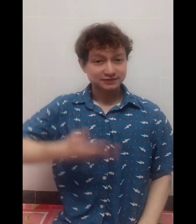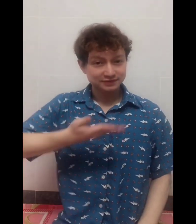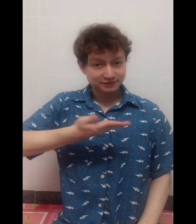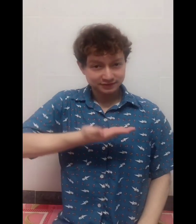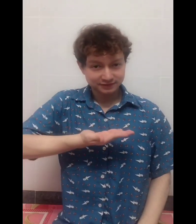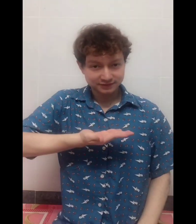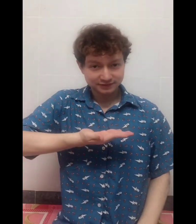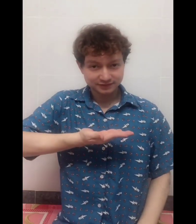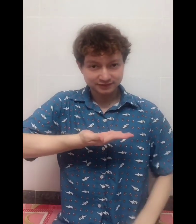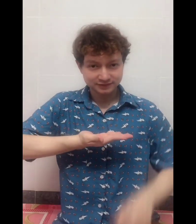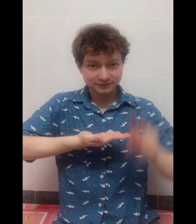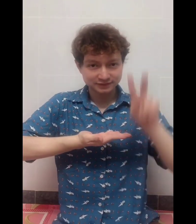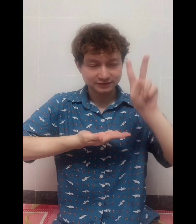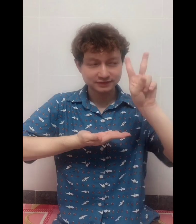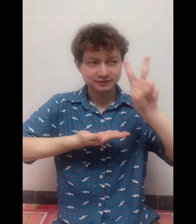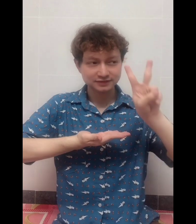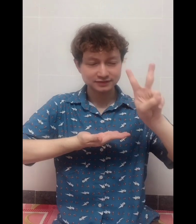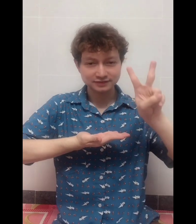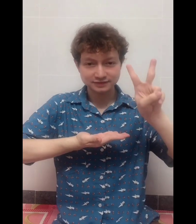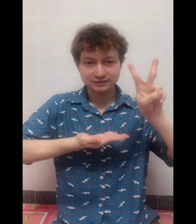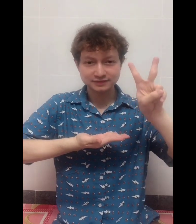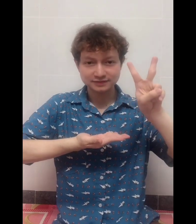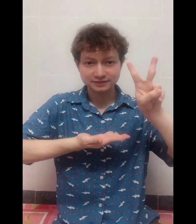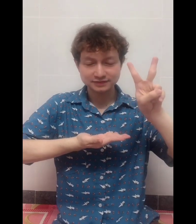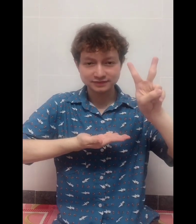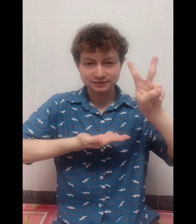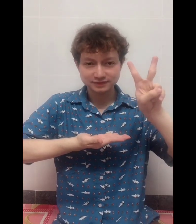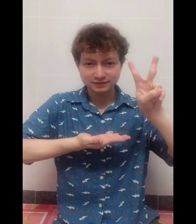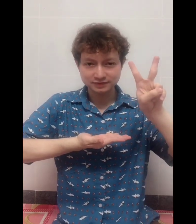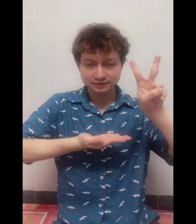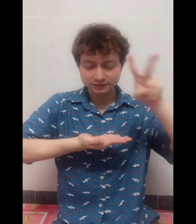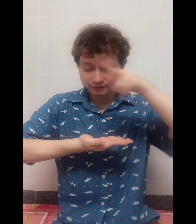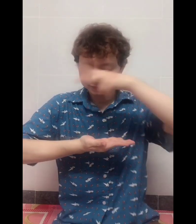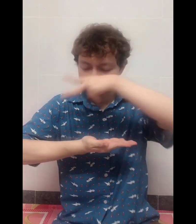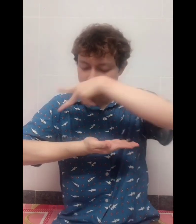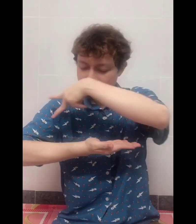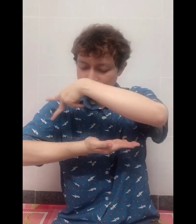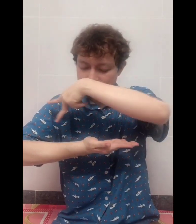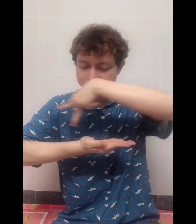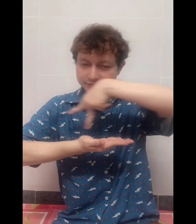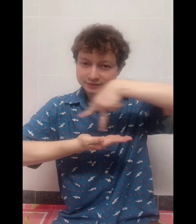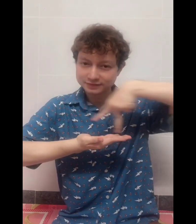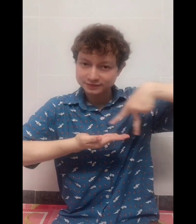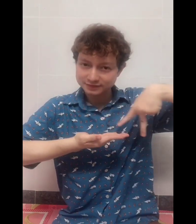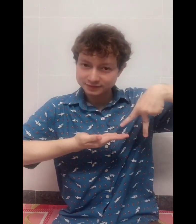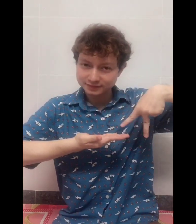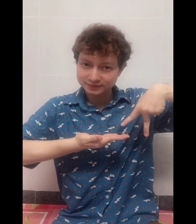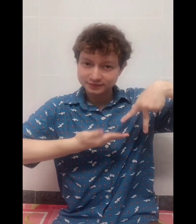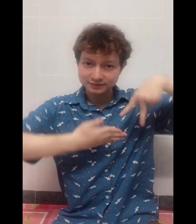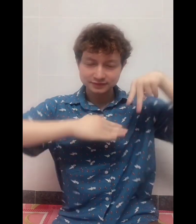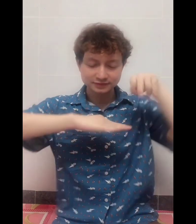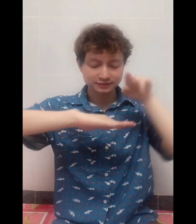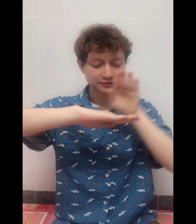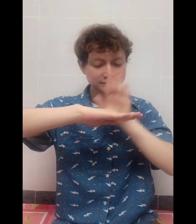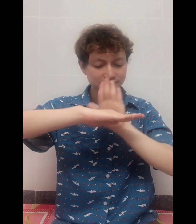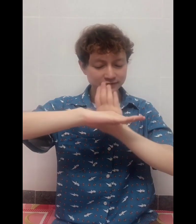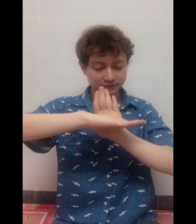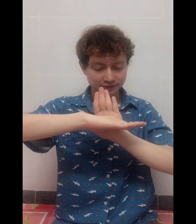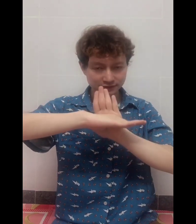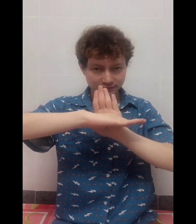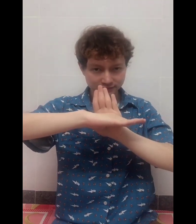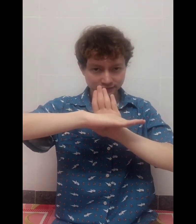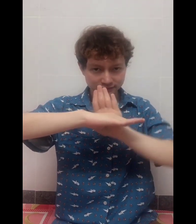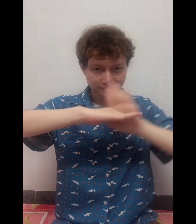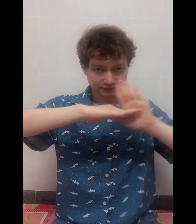Đầu tiên thì mình lật ngửa bàn tay trái lên về giao số 2 giống như là đôi chân. Mình sẽ vào chữ dancing up